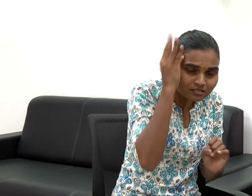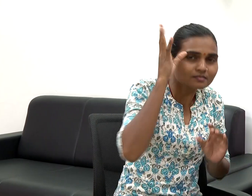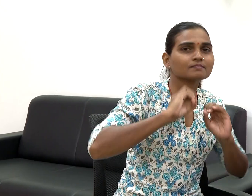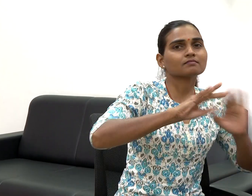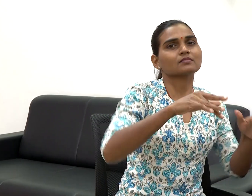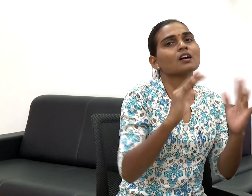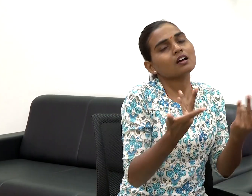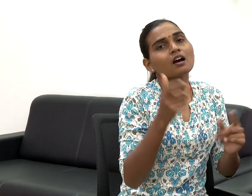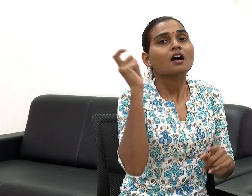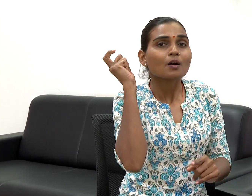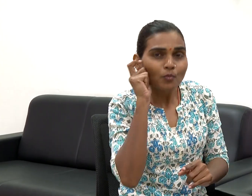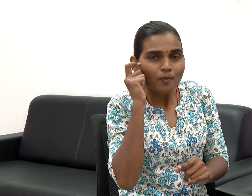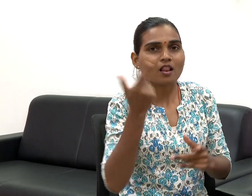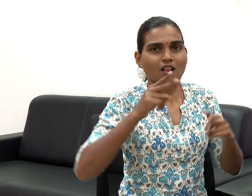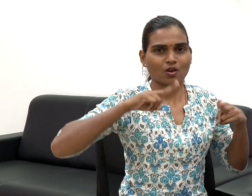स्पेशल स्कूल्स की मुलाकात ली।